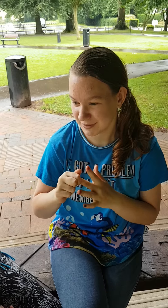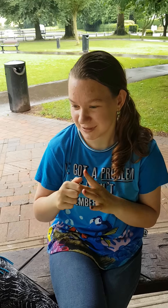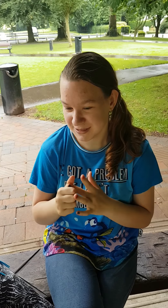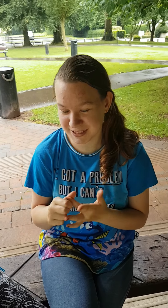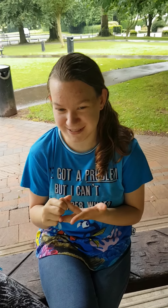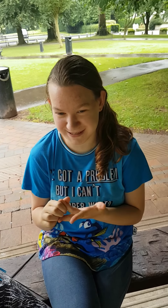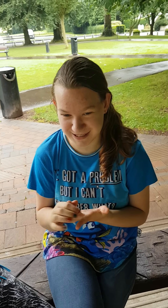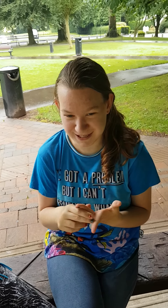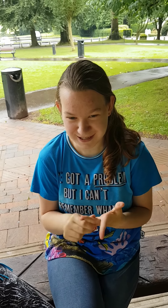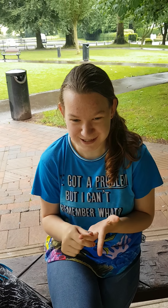Trzynasty. Trzynasty.